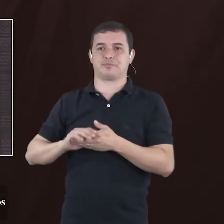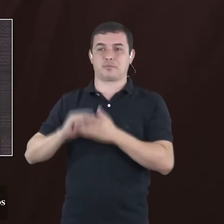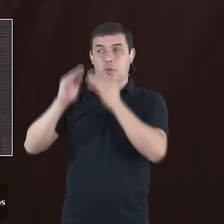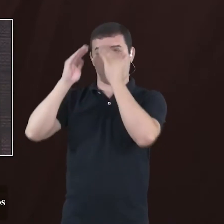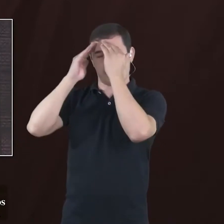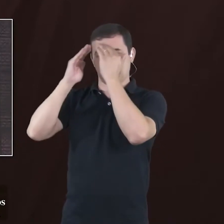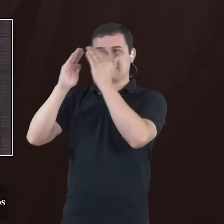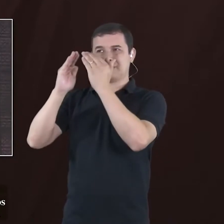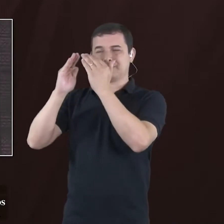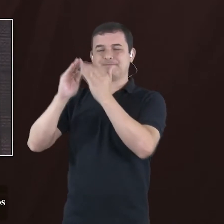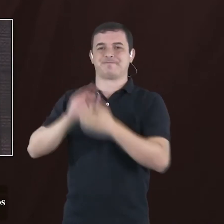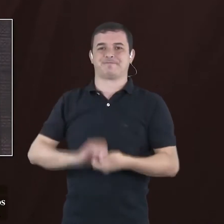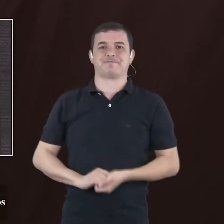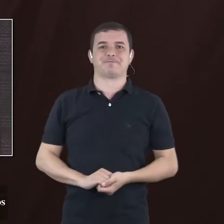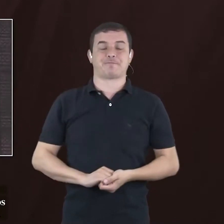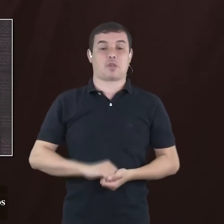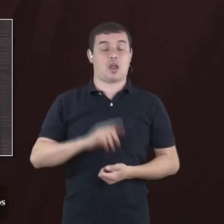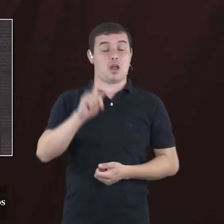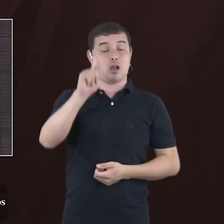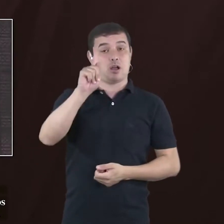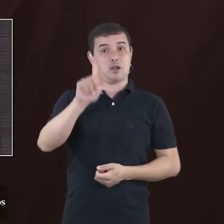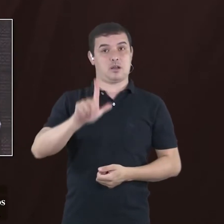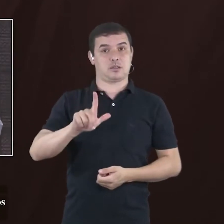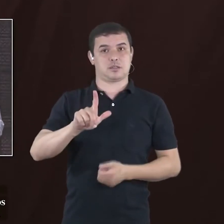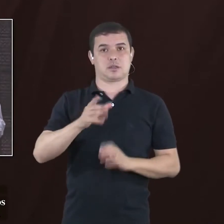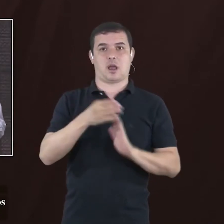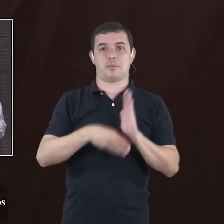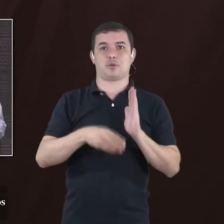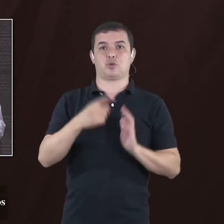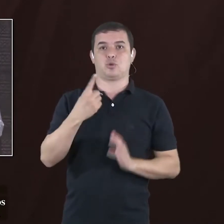também Gálatas capítulo 1,